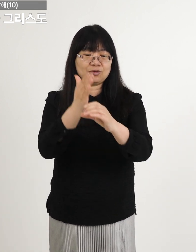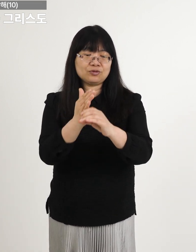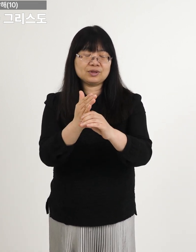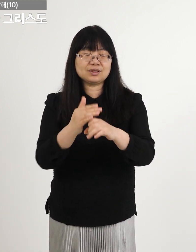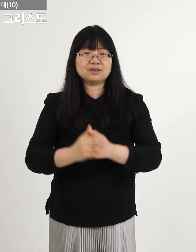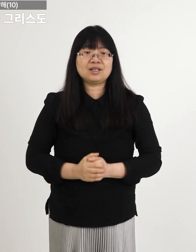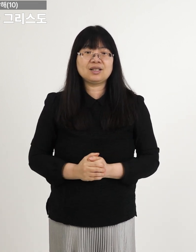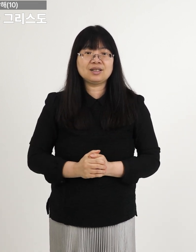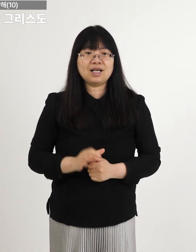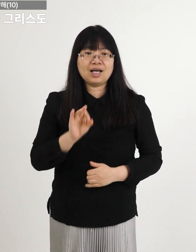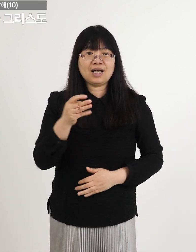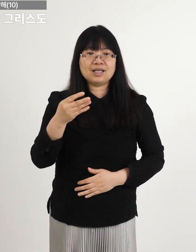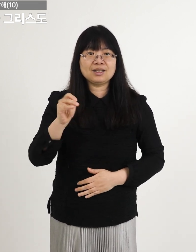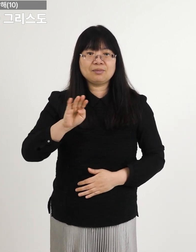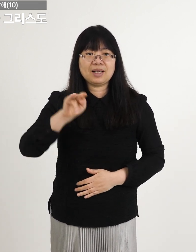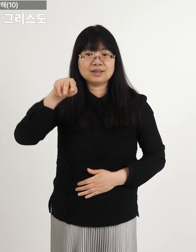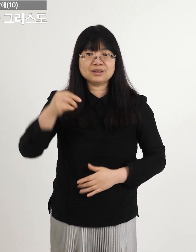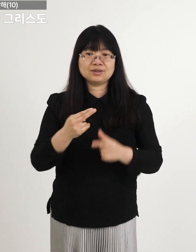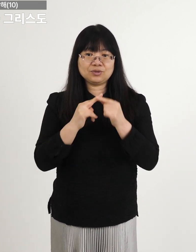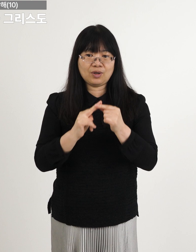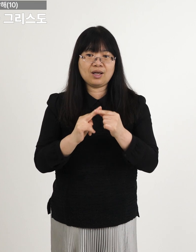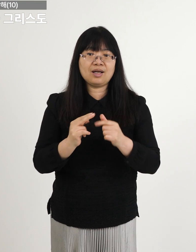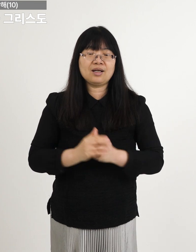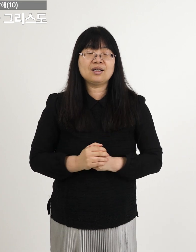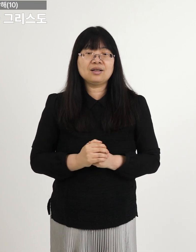해서 엘리바스와